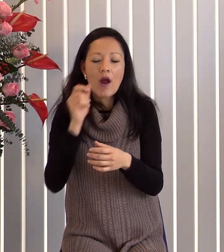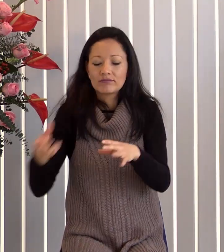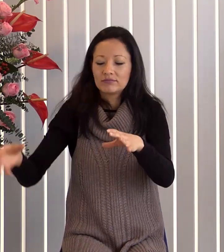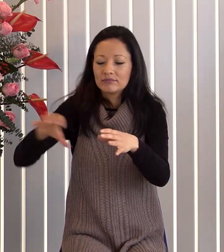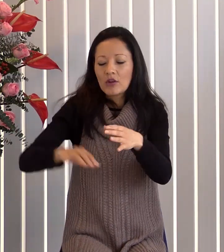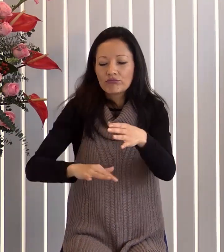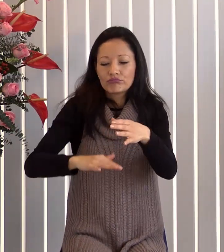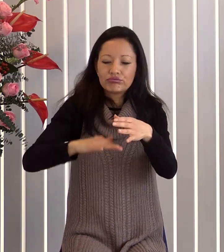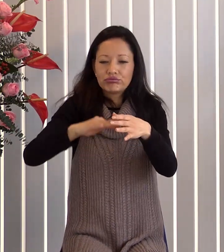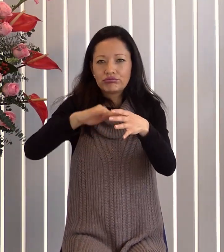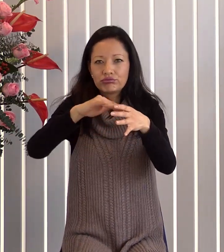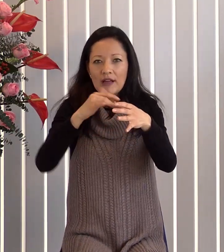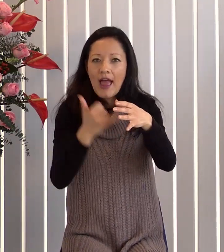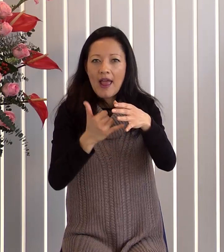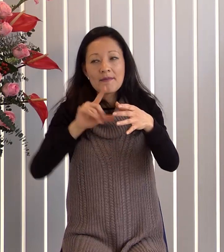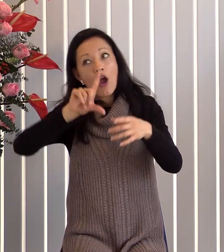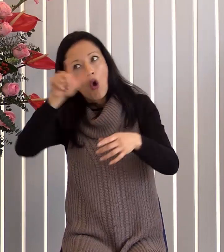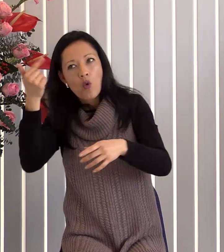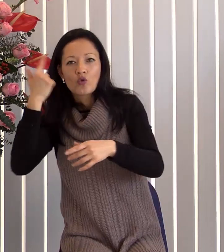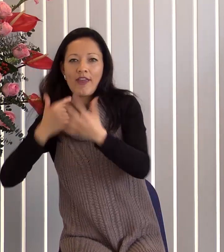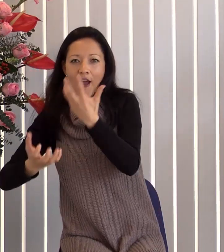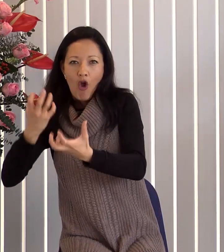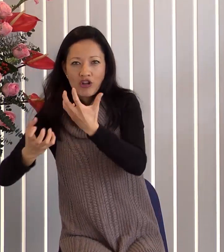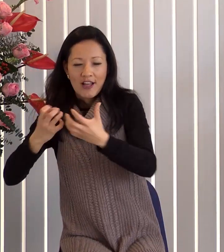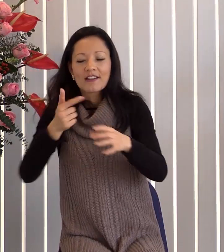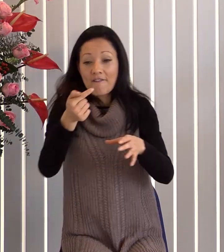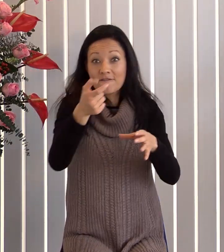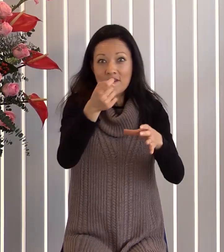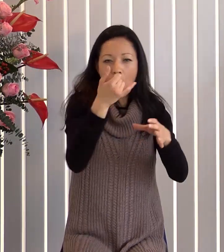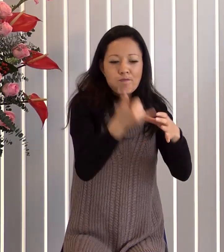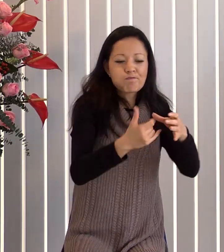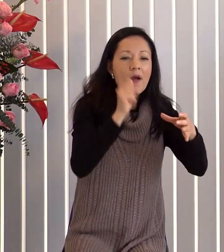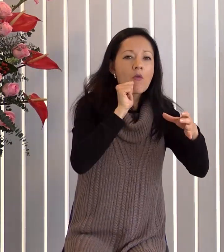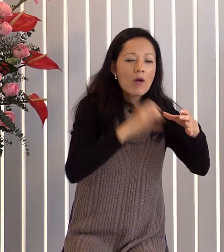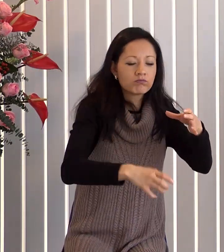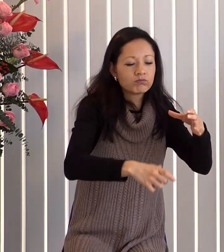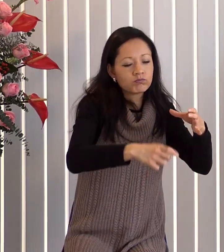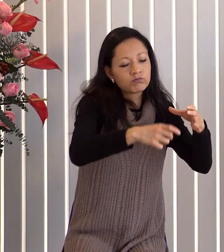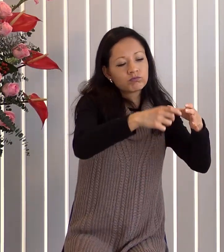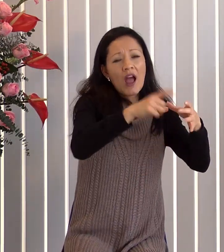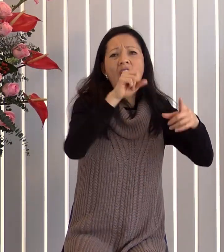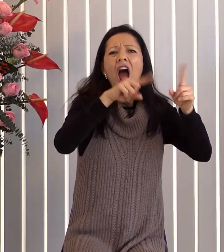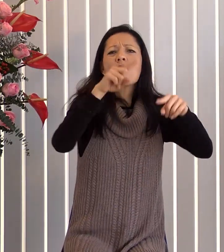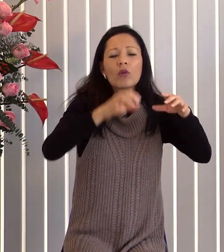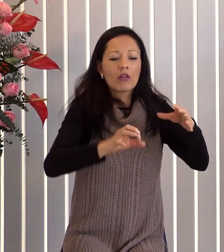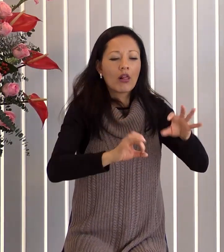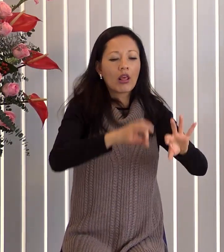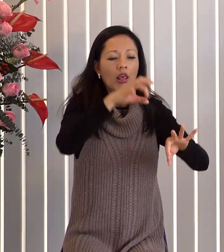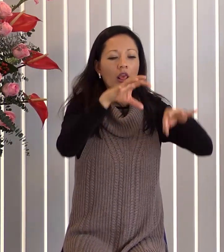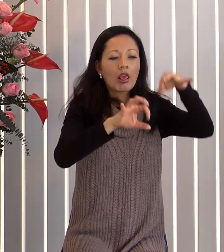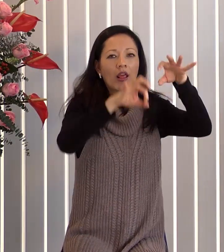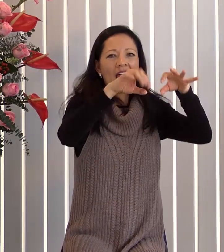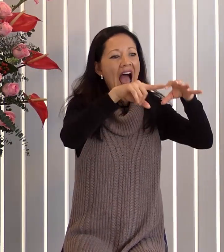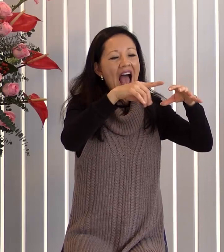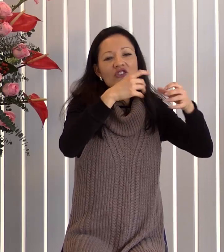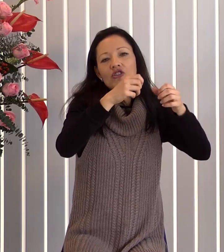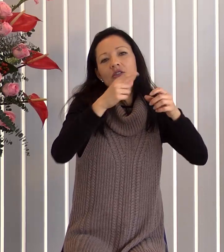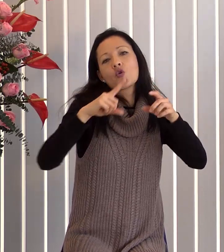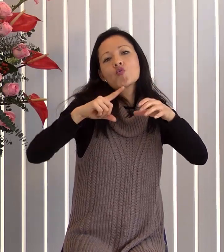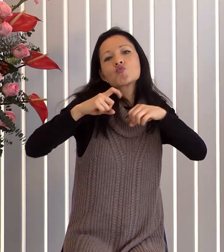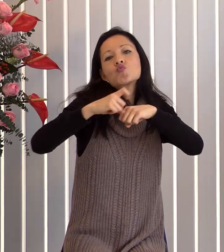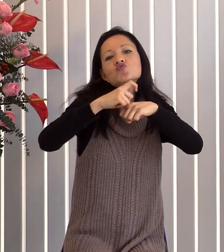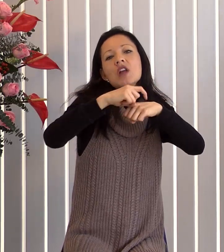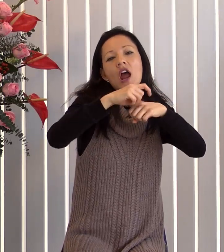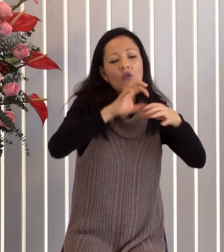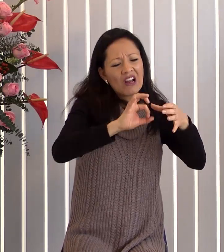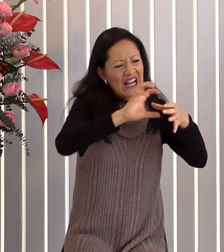cotidianos como es la Biblia es cotidiana. Entonces usted pone los frijoles a remojar y unos frijoles que salen flotando, bote esos frijoles porque tienen gusano